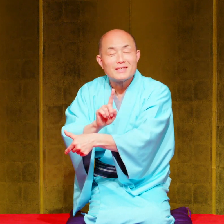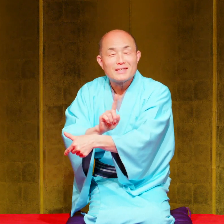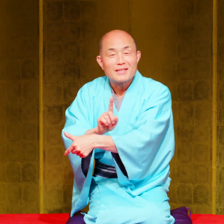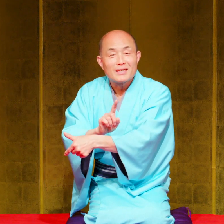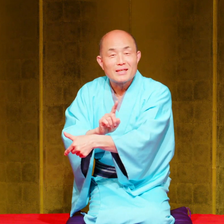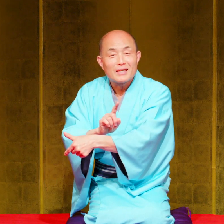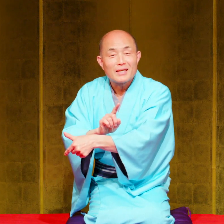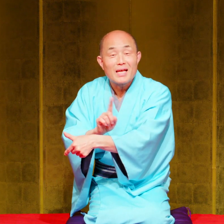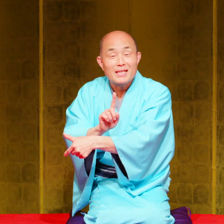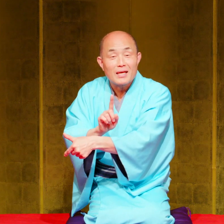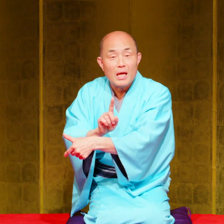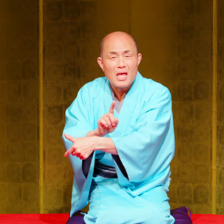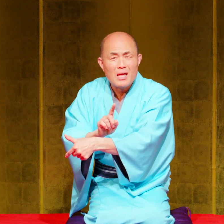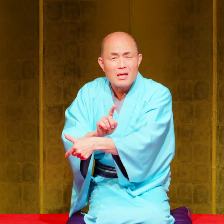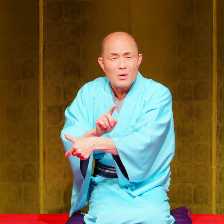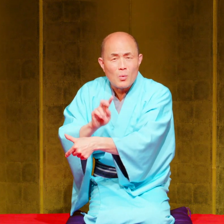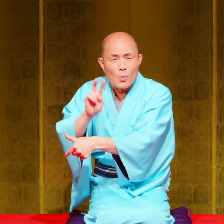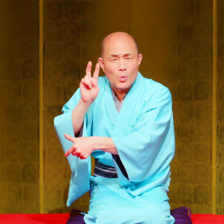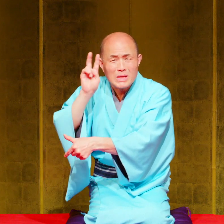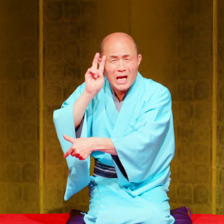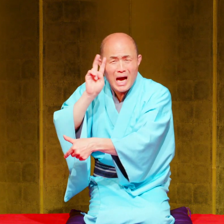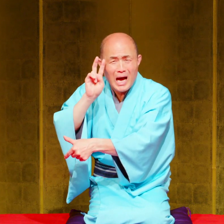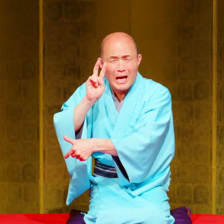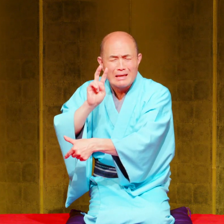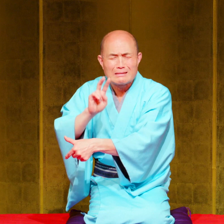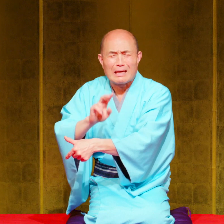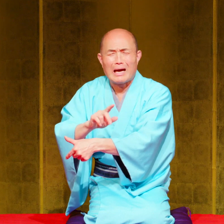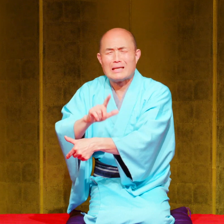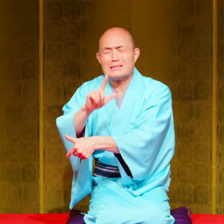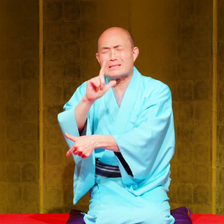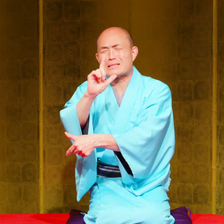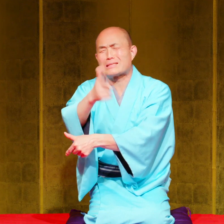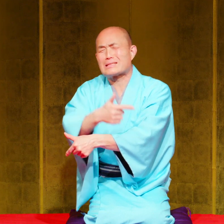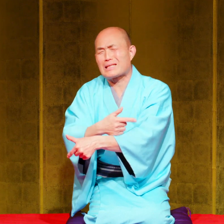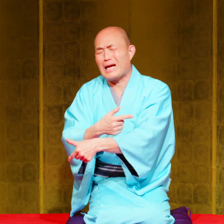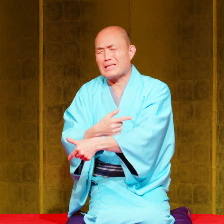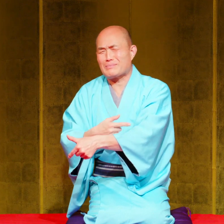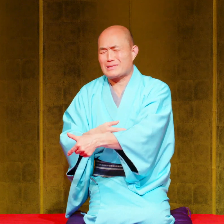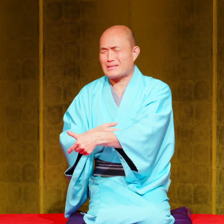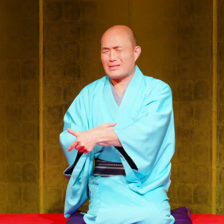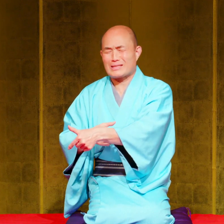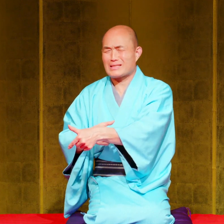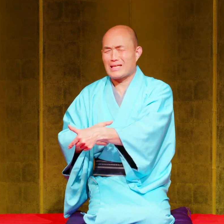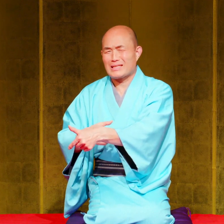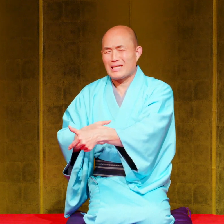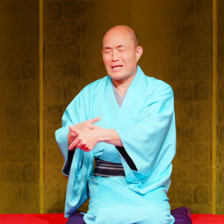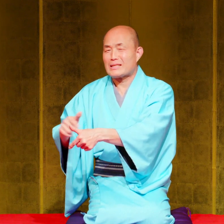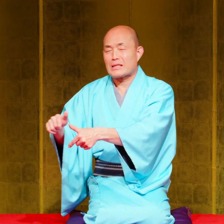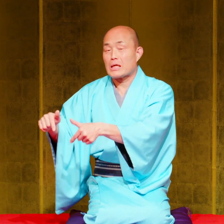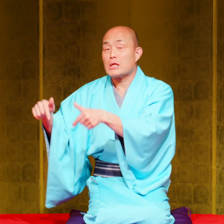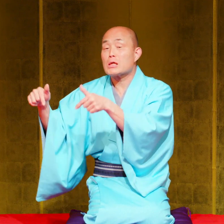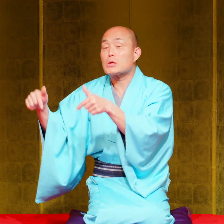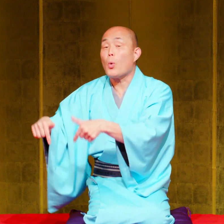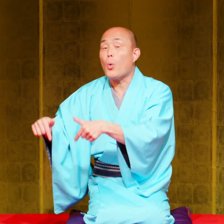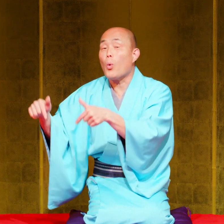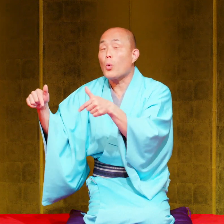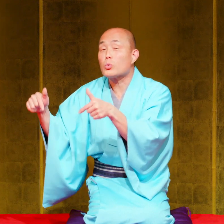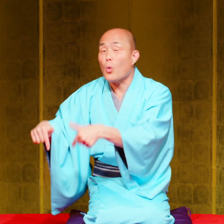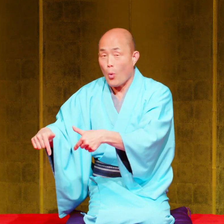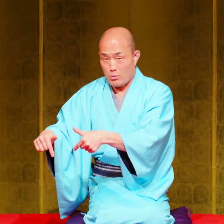何ですか？え？大阪？違いますよ。え？京都